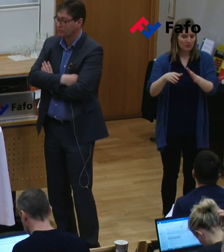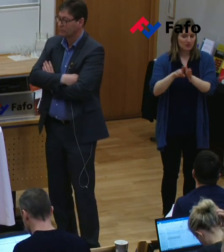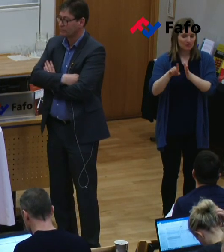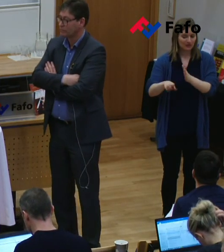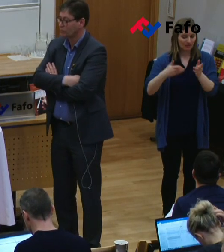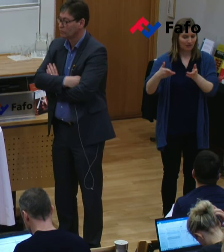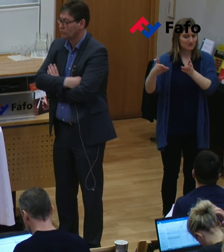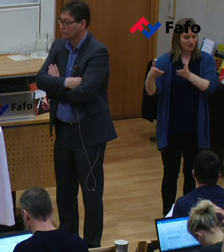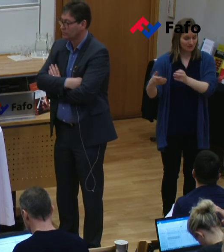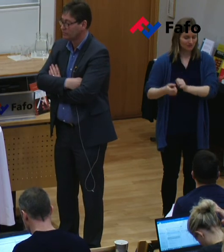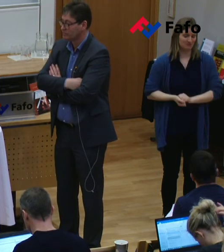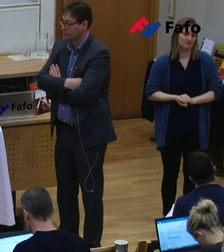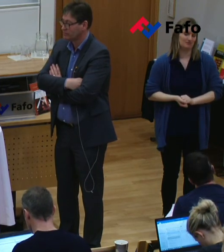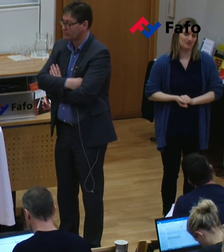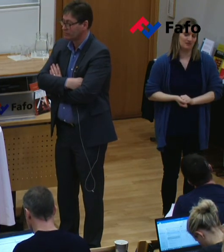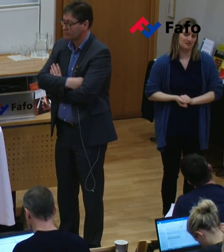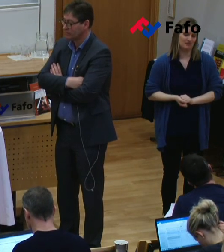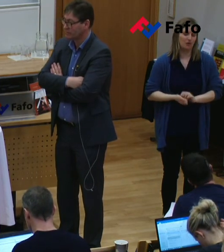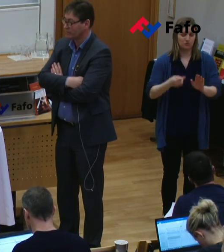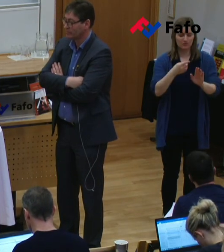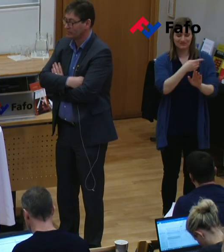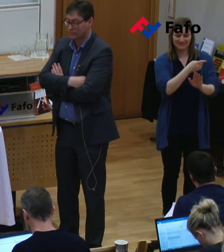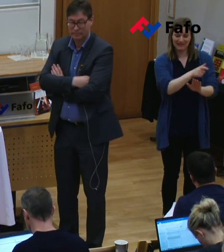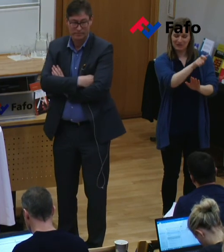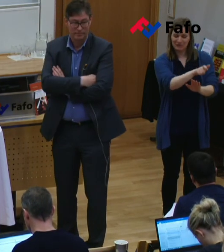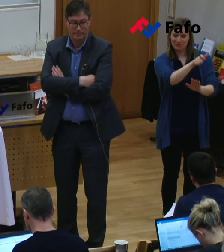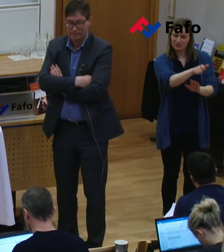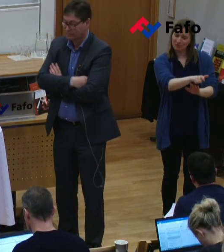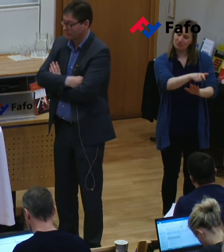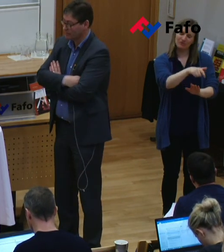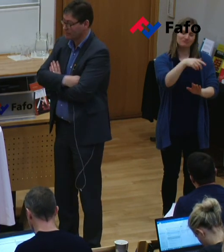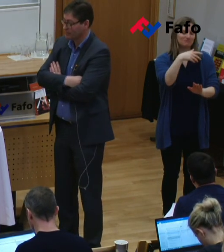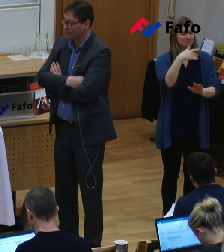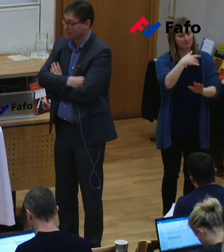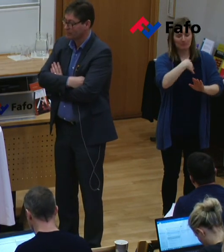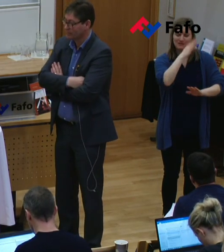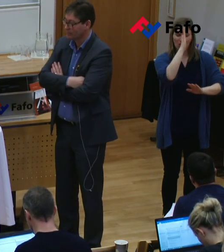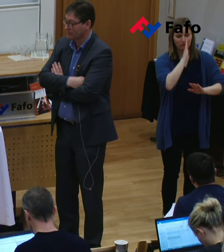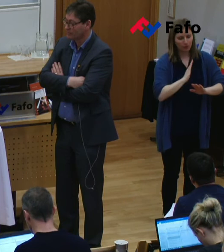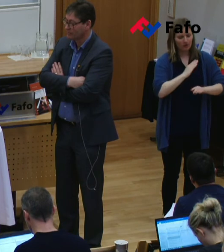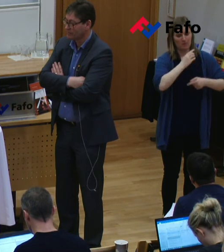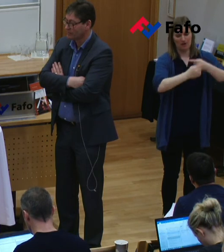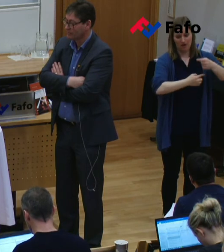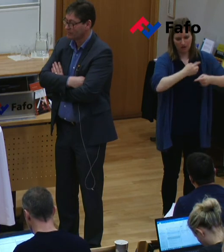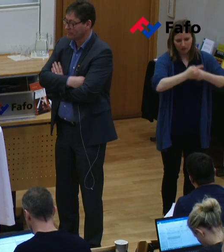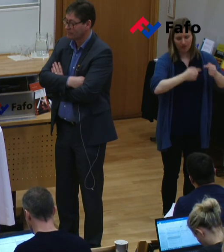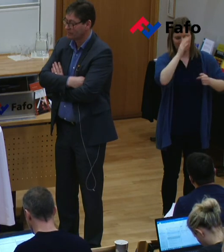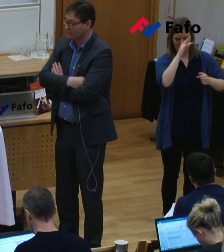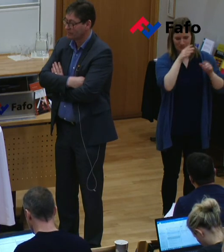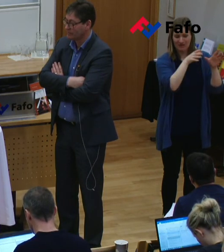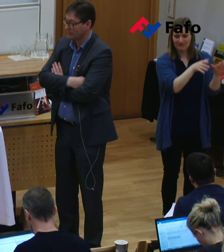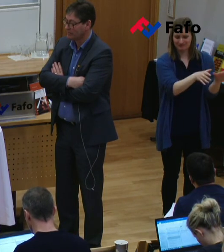samtidige tjenester. Og når dette her personer som de absolutt mest alvorlige og langvarige problemene, så